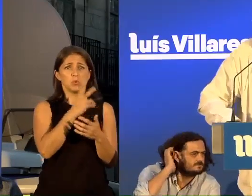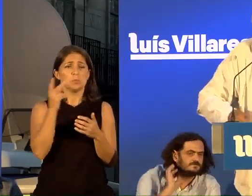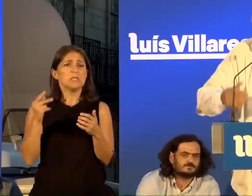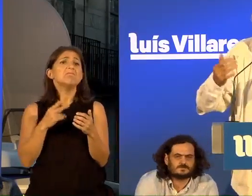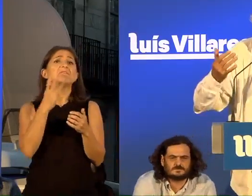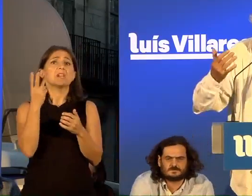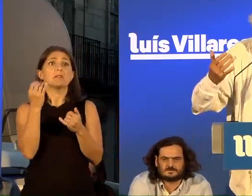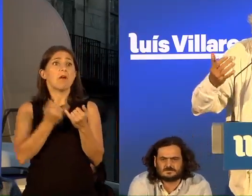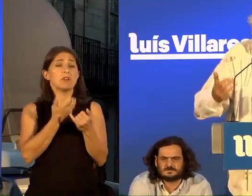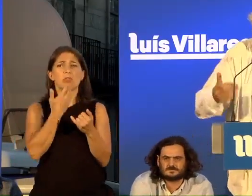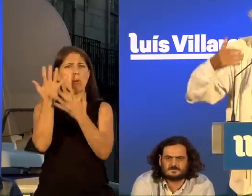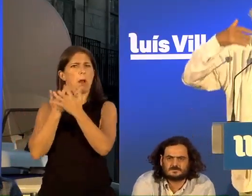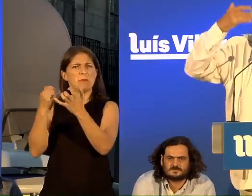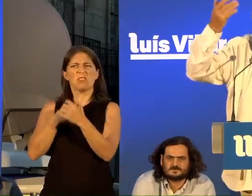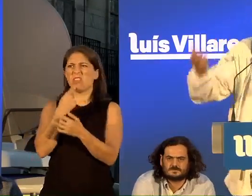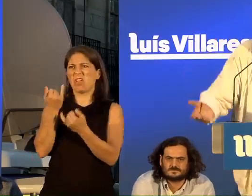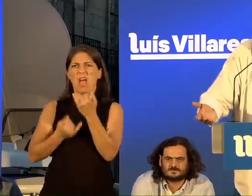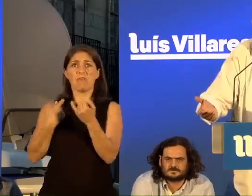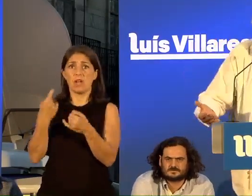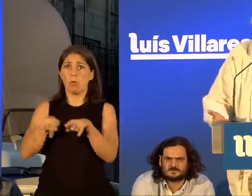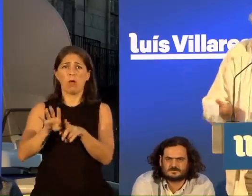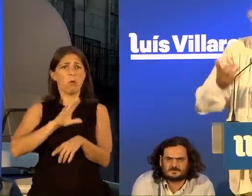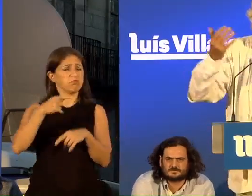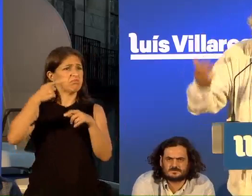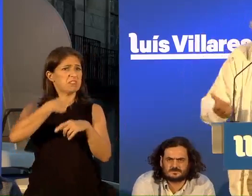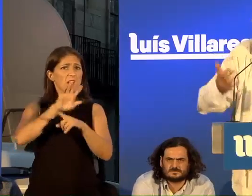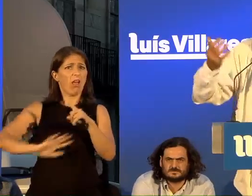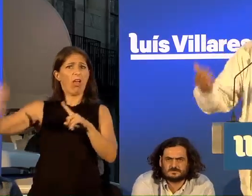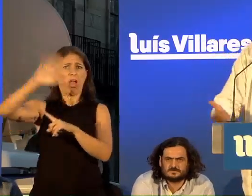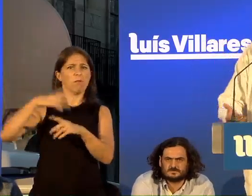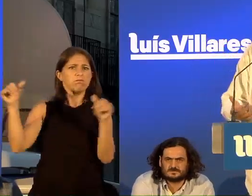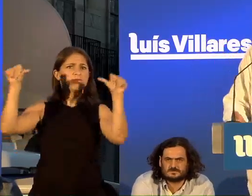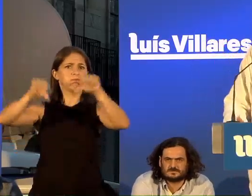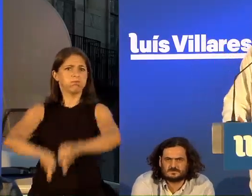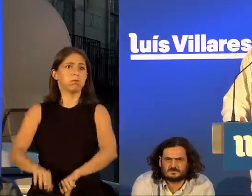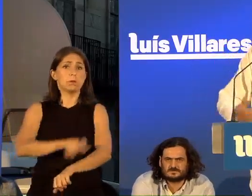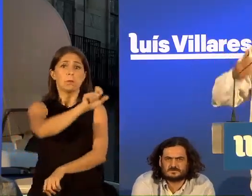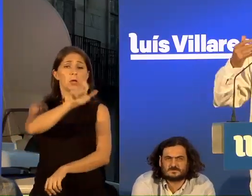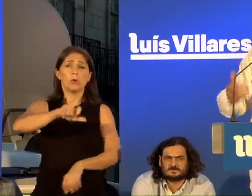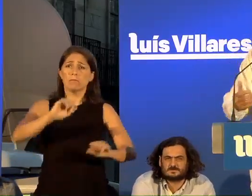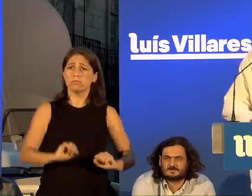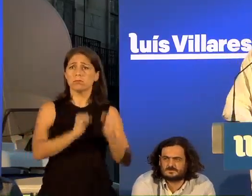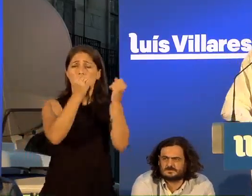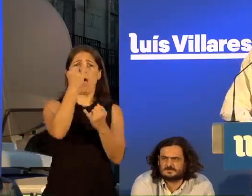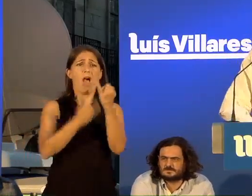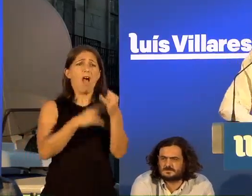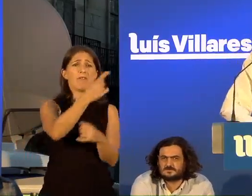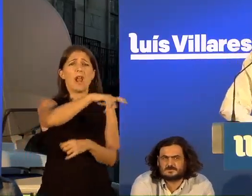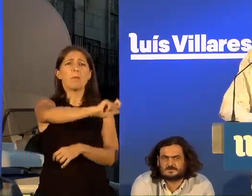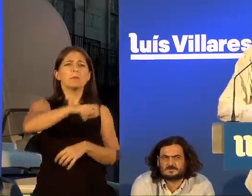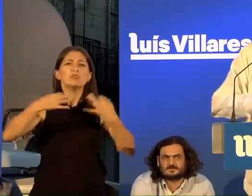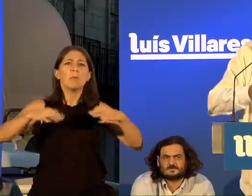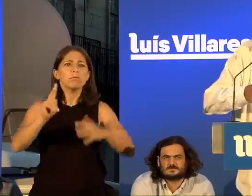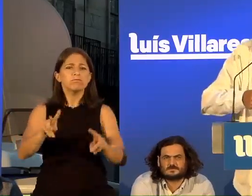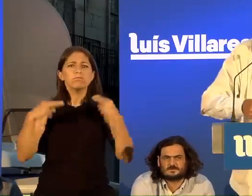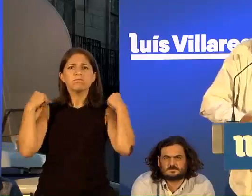dixera no Parlamento de Galiza que daquela esborrallouse o Estado e emerxeu a nación, os cidadáns. En realidade é a cidadanía do común en pé